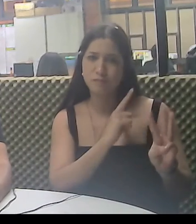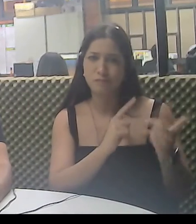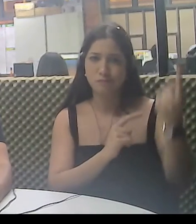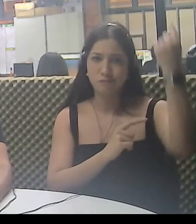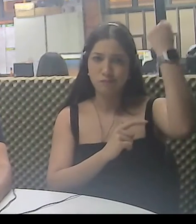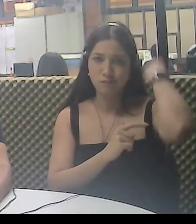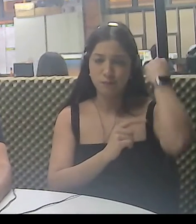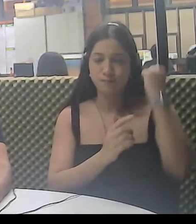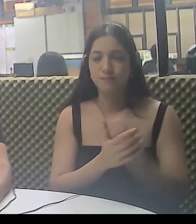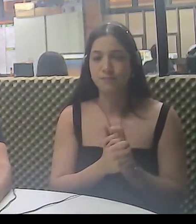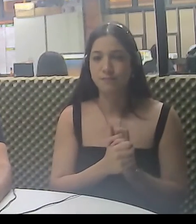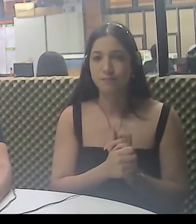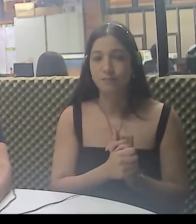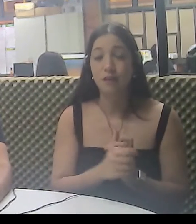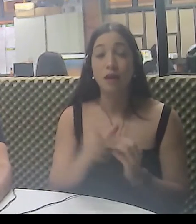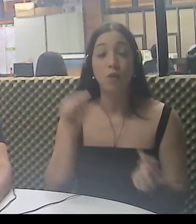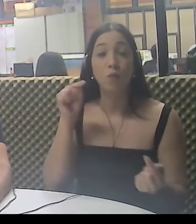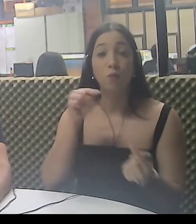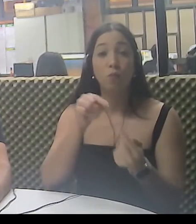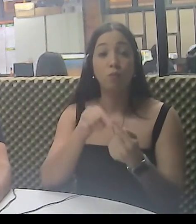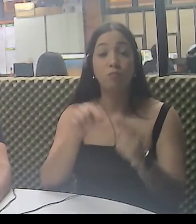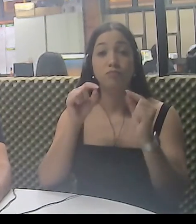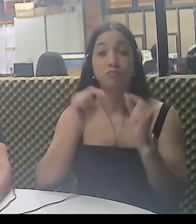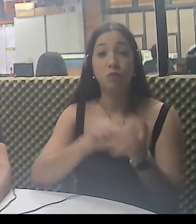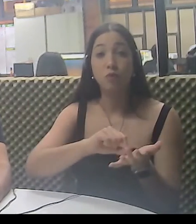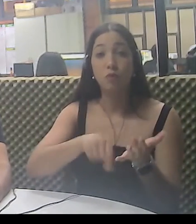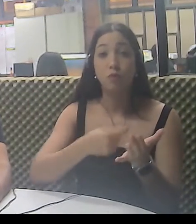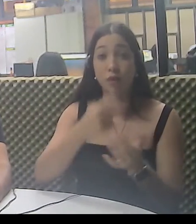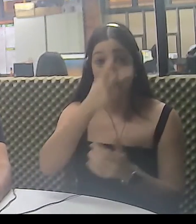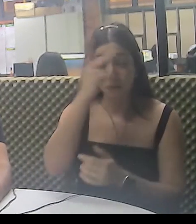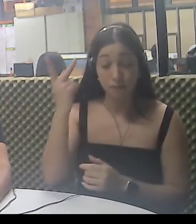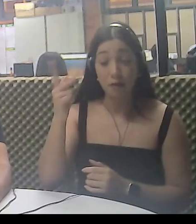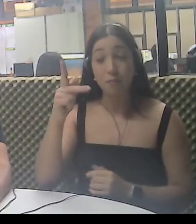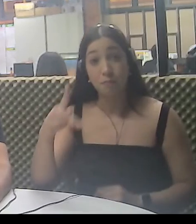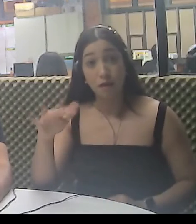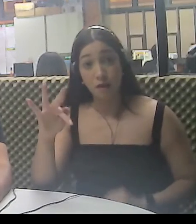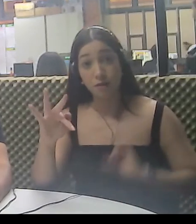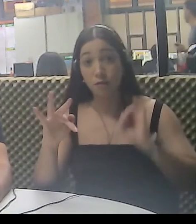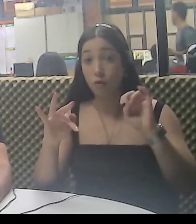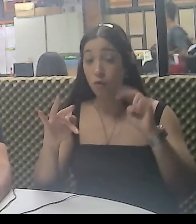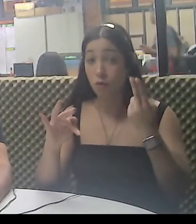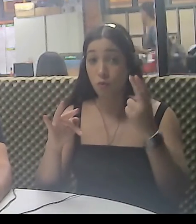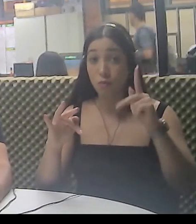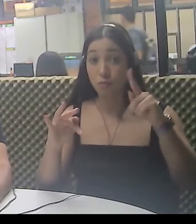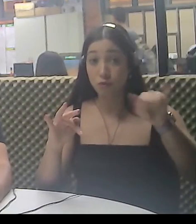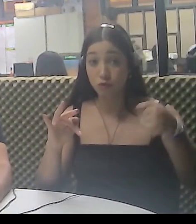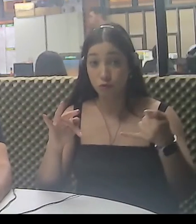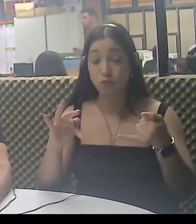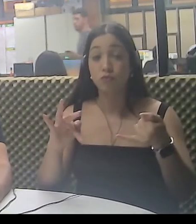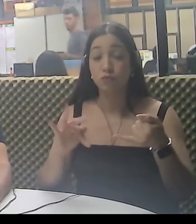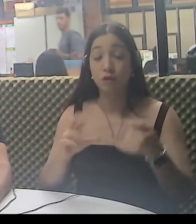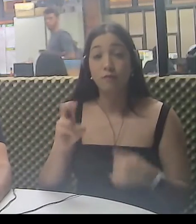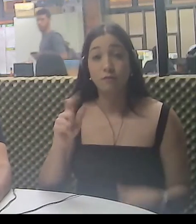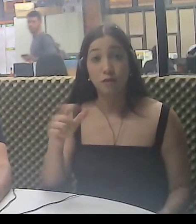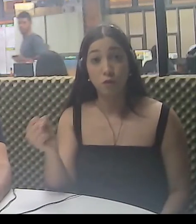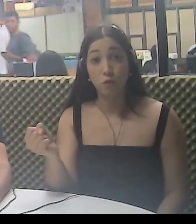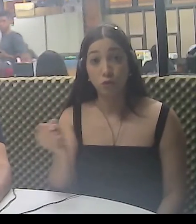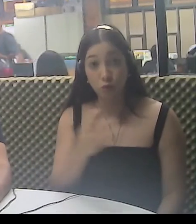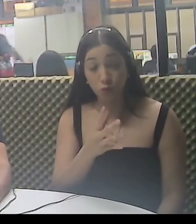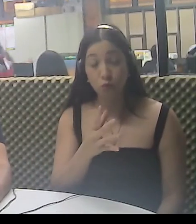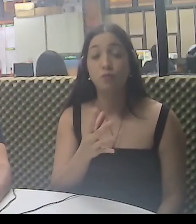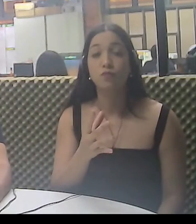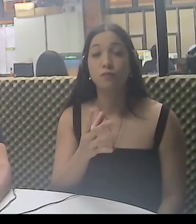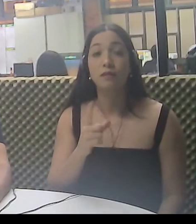existentes. A licitação tem por objetivo a contratação de pessoas físicas ou jurídicas. Para o preenchimento das novas vagas em